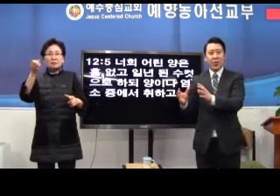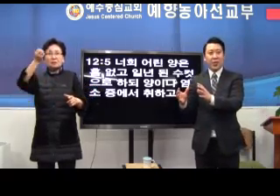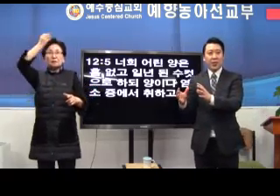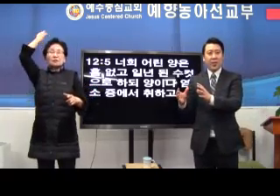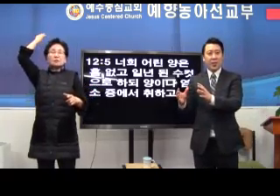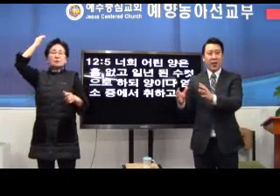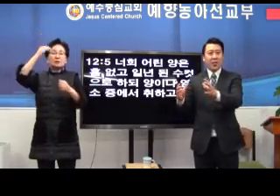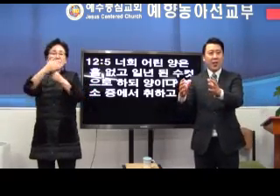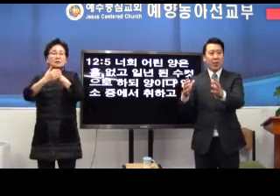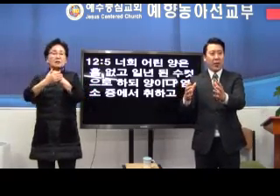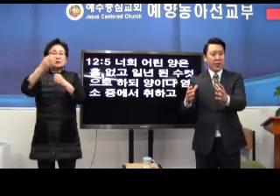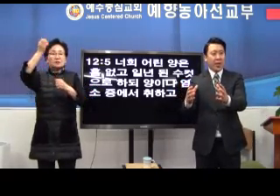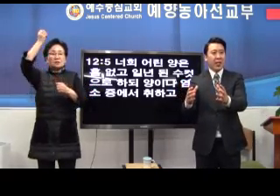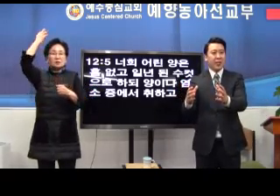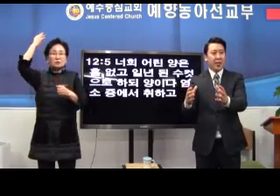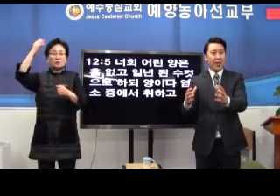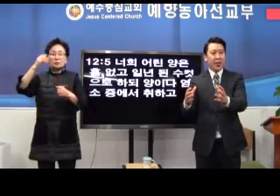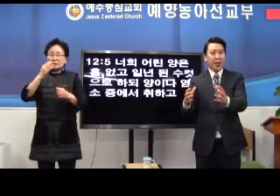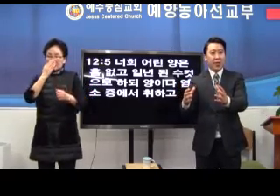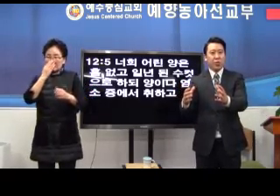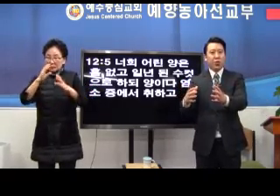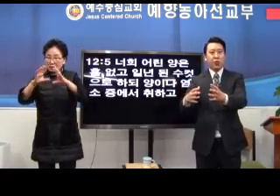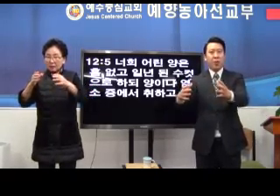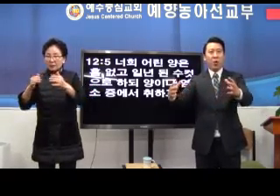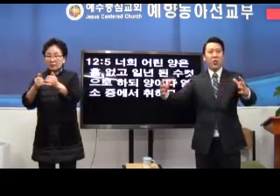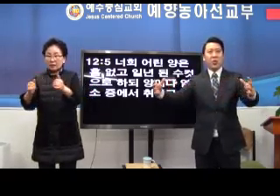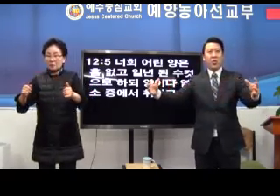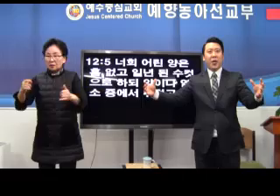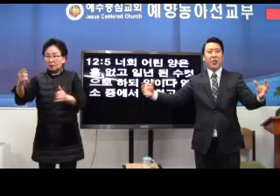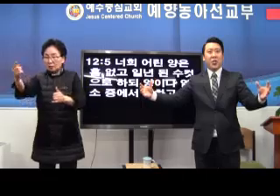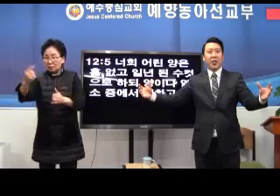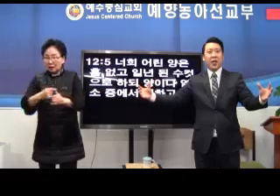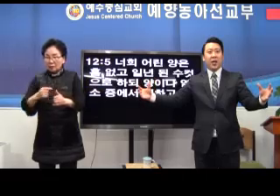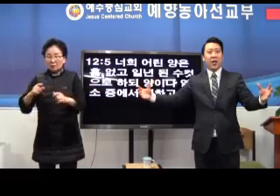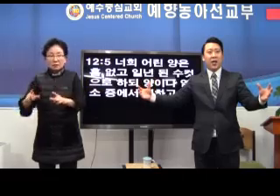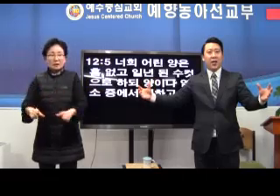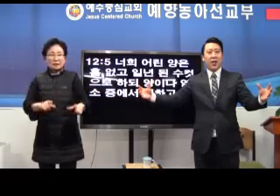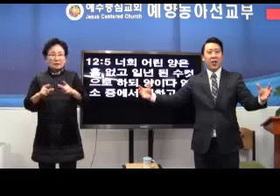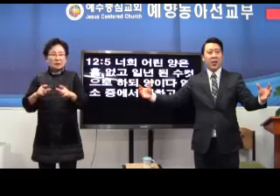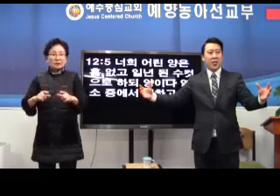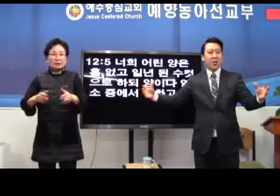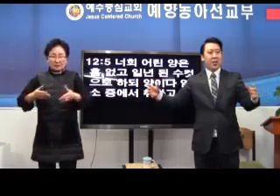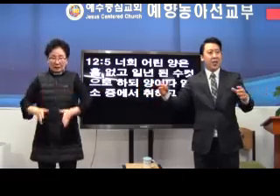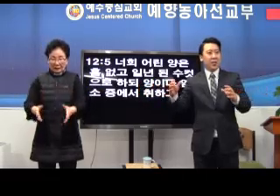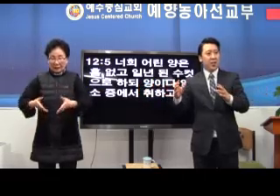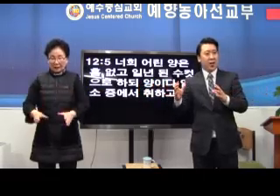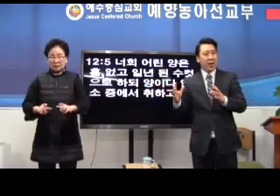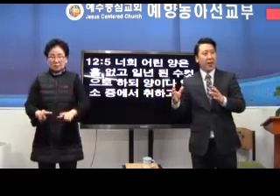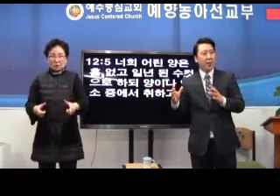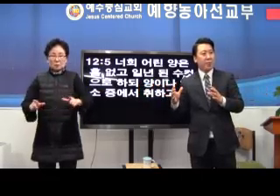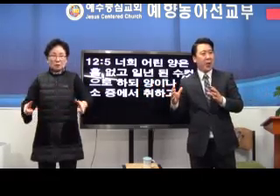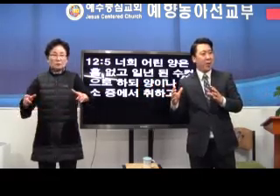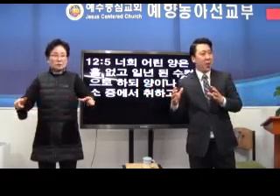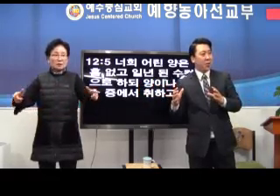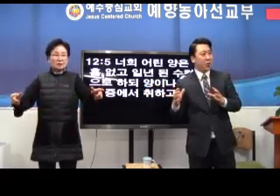백성들이 자기 나라 와서 사는데 그 수가 번성해지니까 이제 이 이스라엘 하나님이 택한